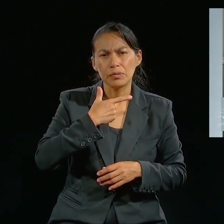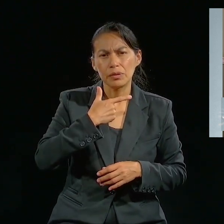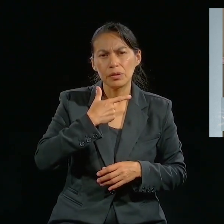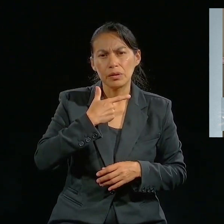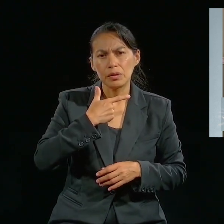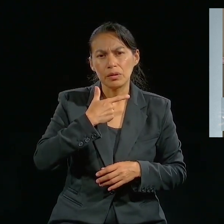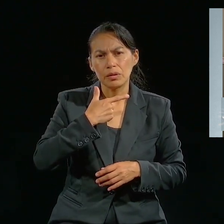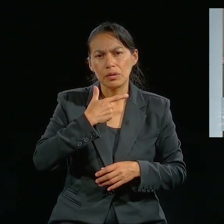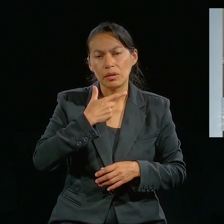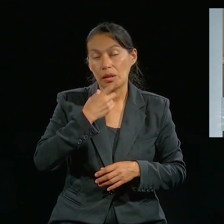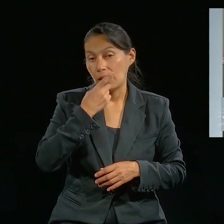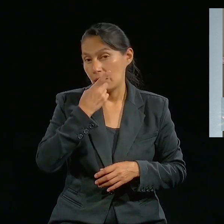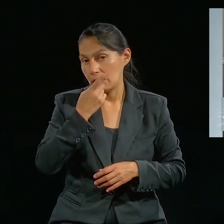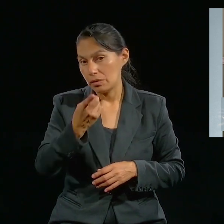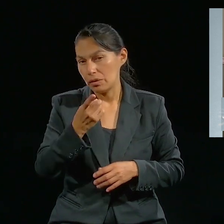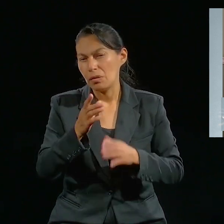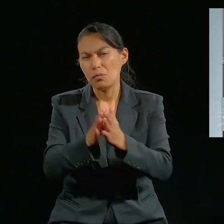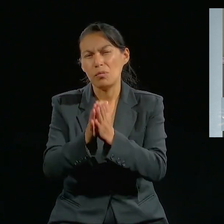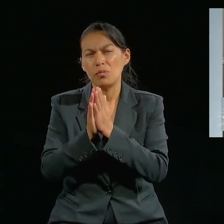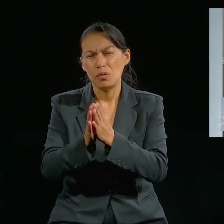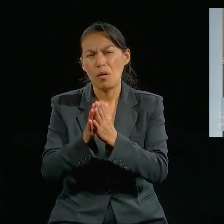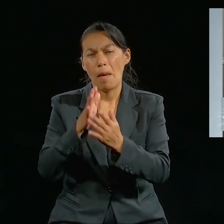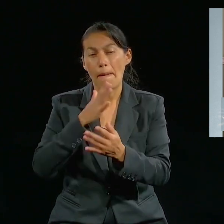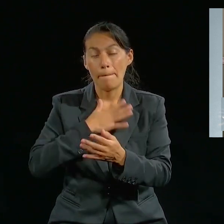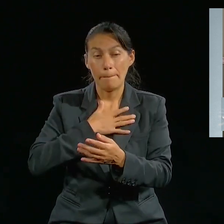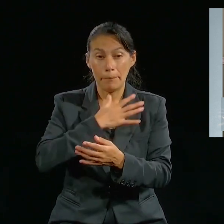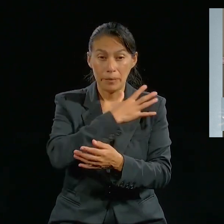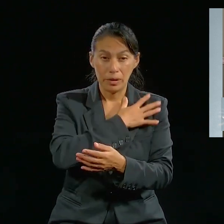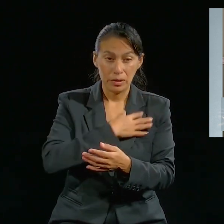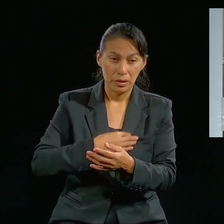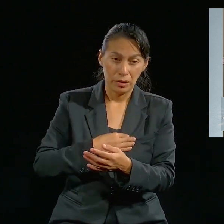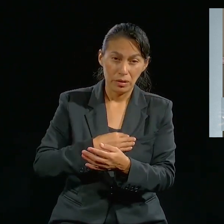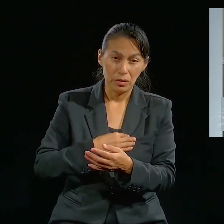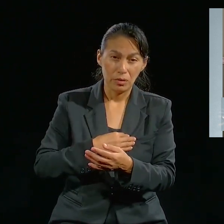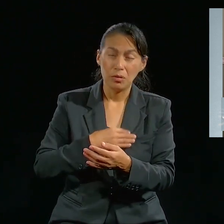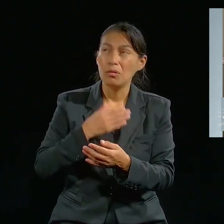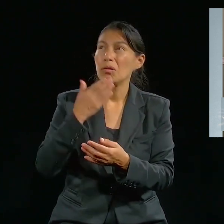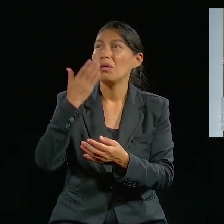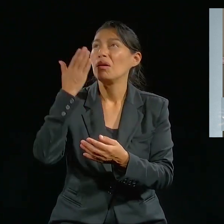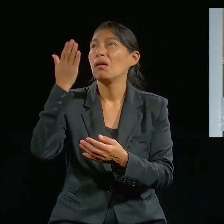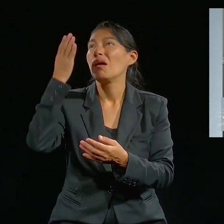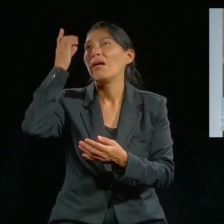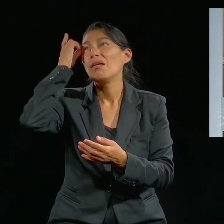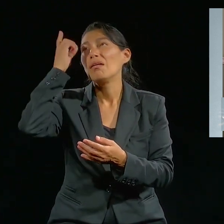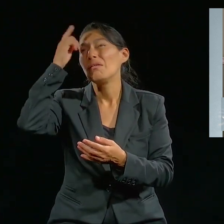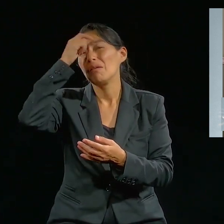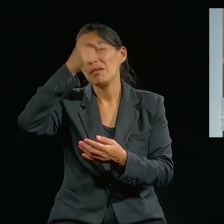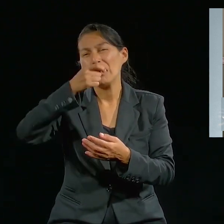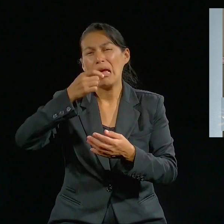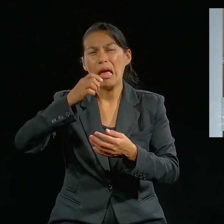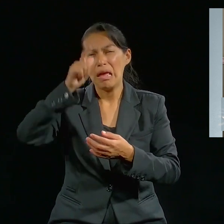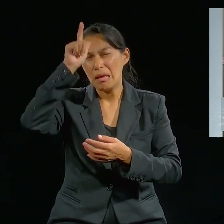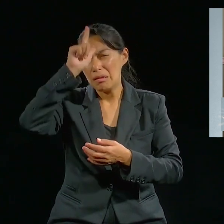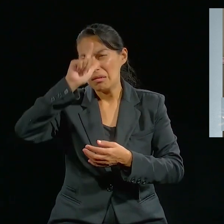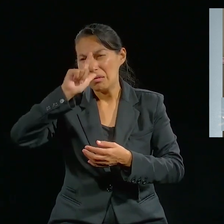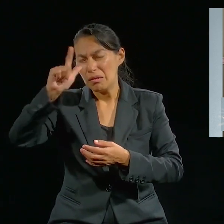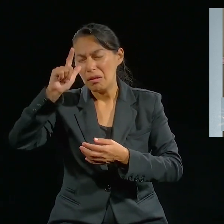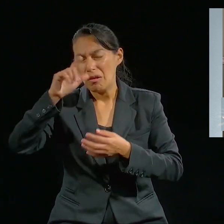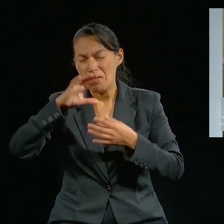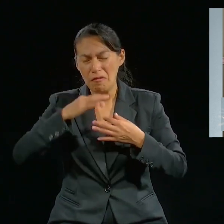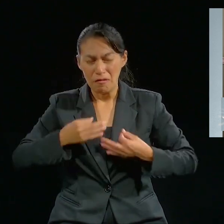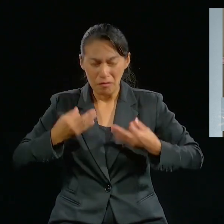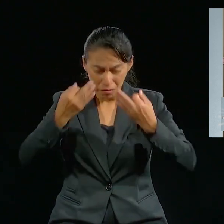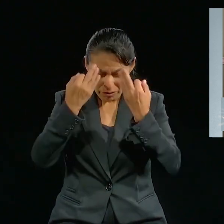Noeli dice pido por mis hijos en su vida física y espiritual creo Noeli que